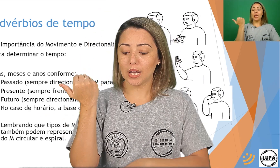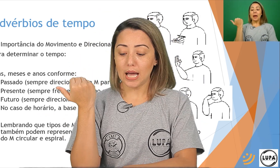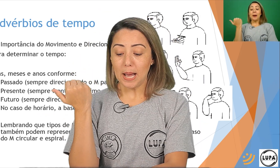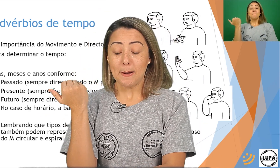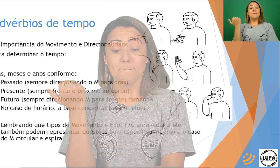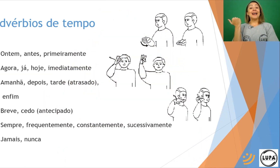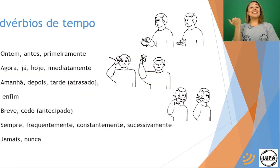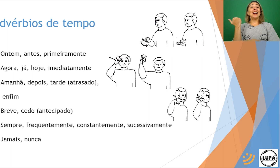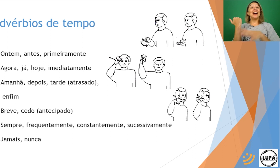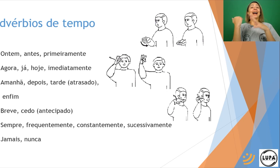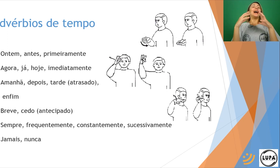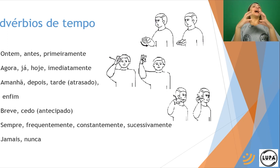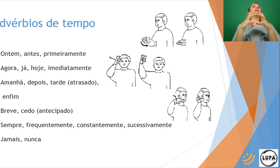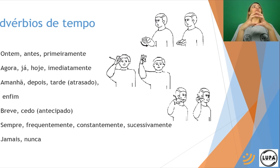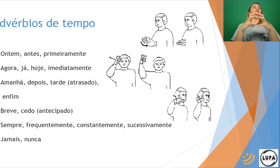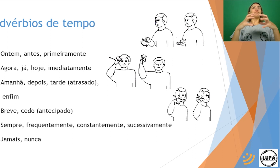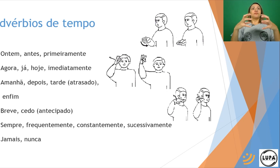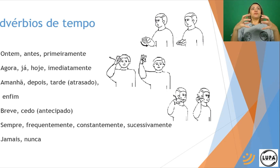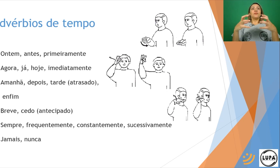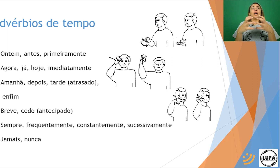aqui. Mas